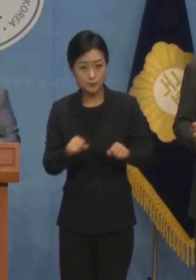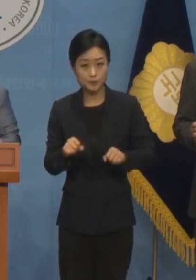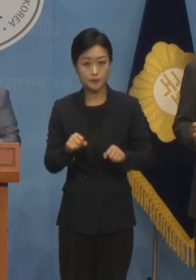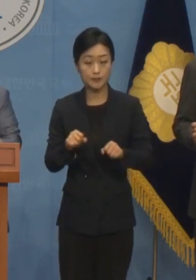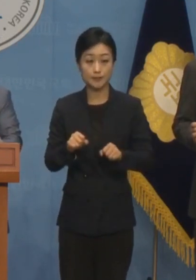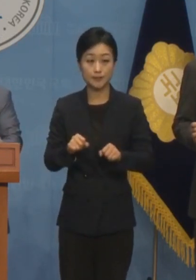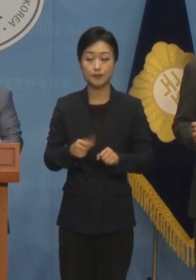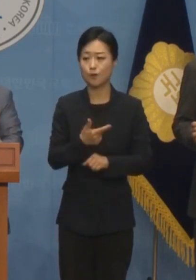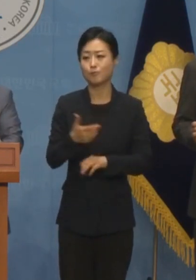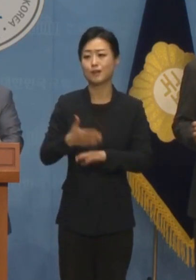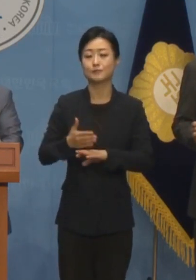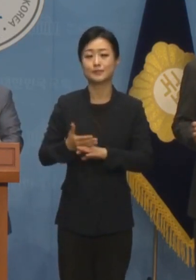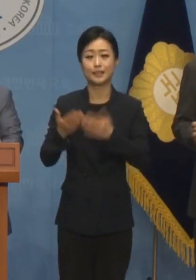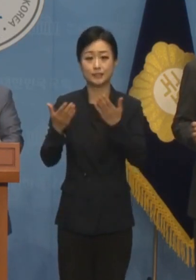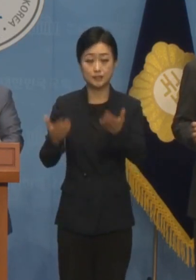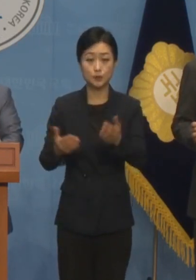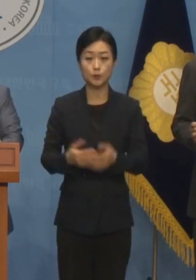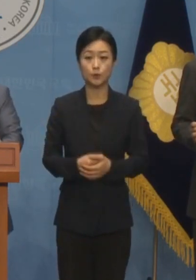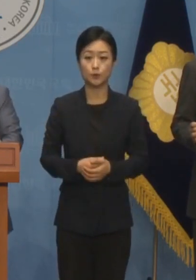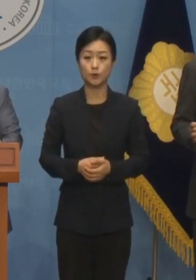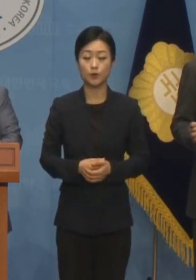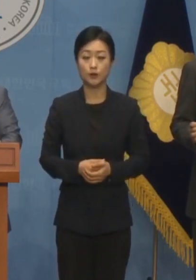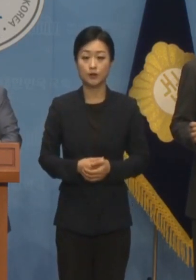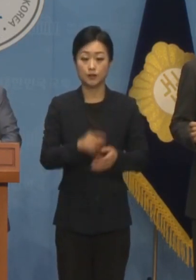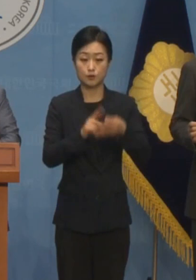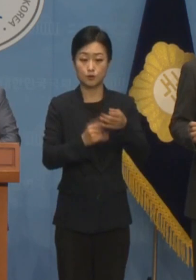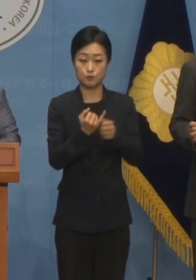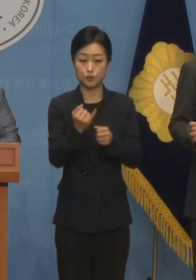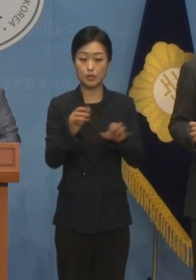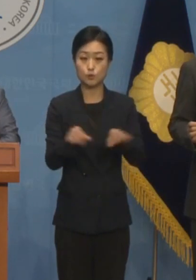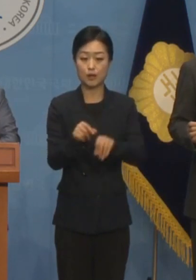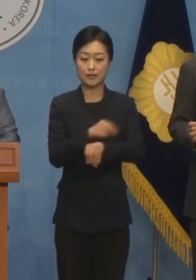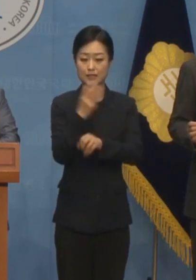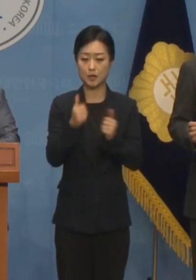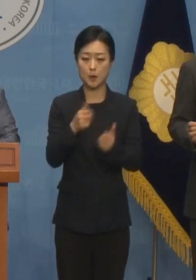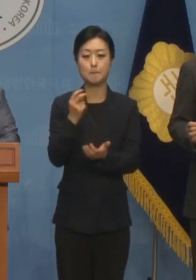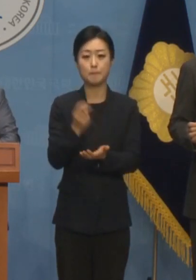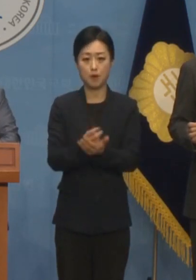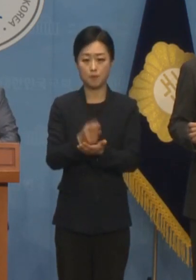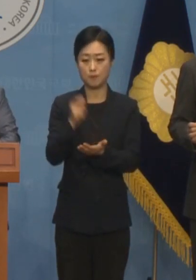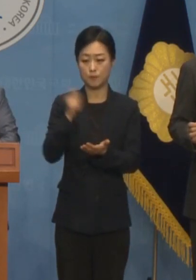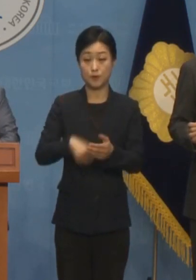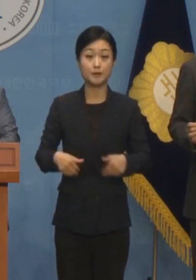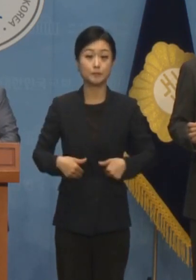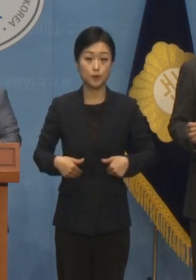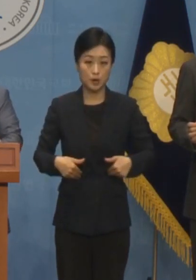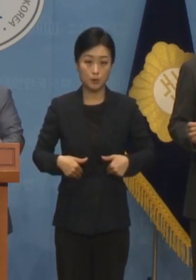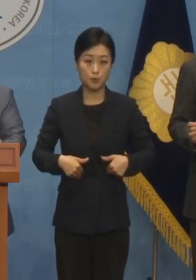주셔서 감사합니다. 반드시 김건희 종합특검법 그 전에라도